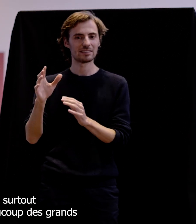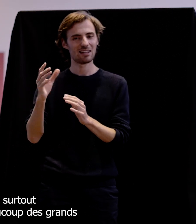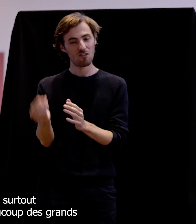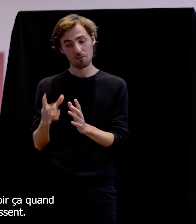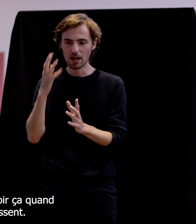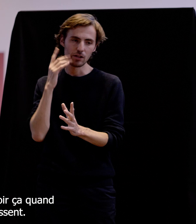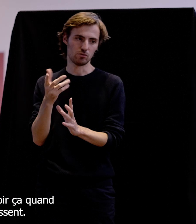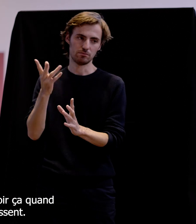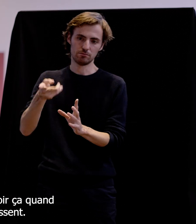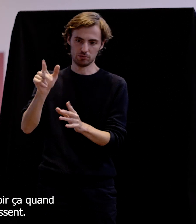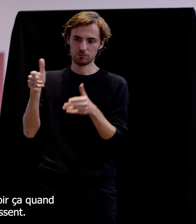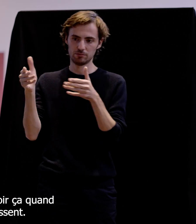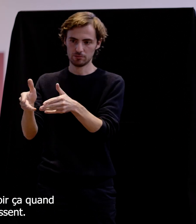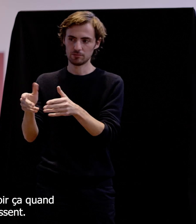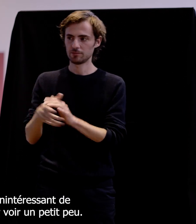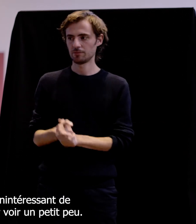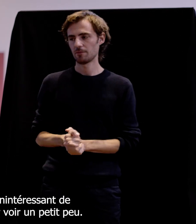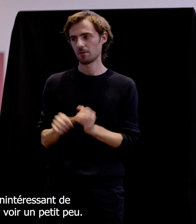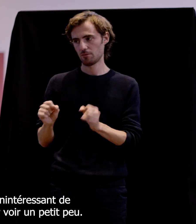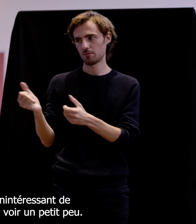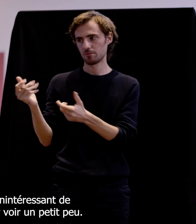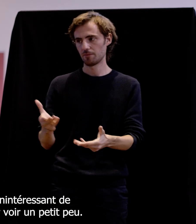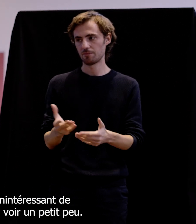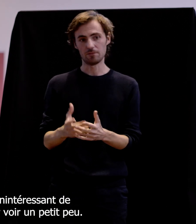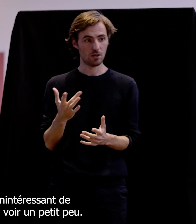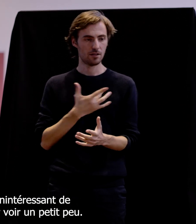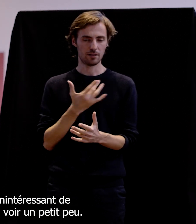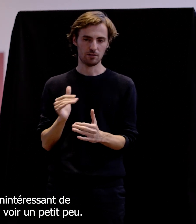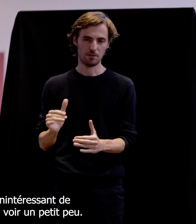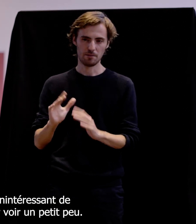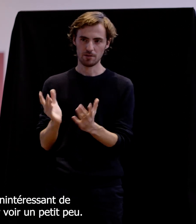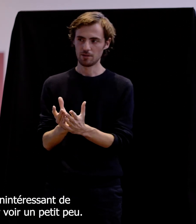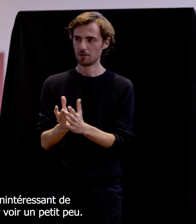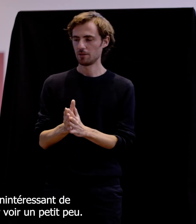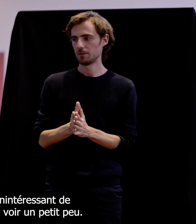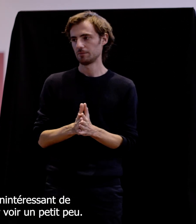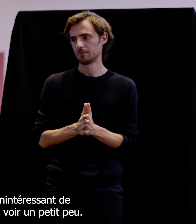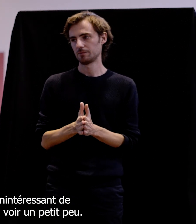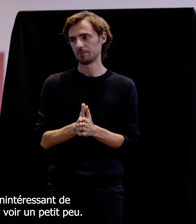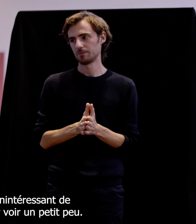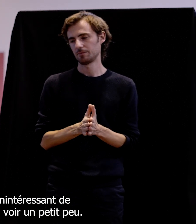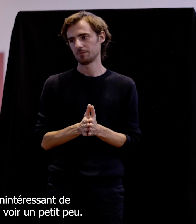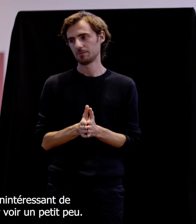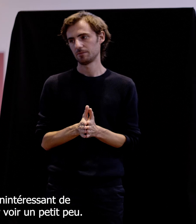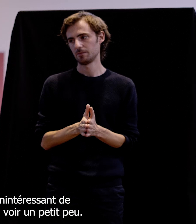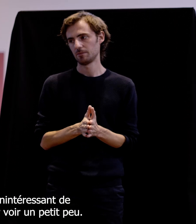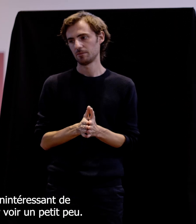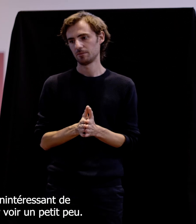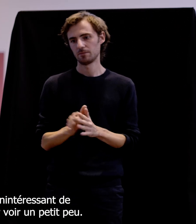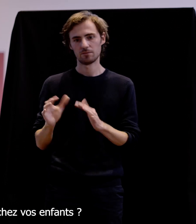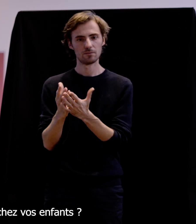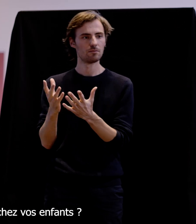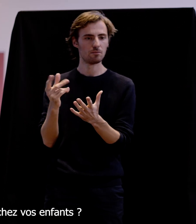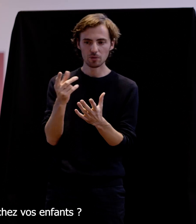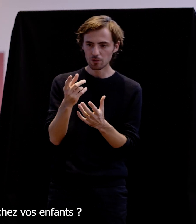que c'est beaucoup des grands qui peuvent avoir ça quand ils grandissent. Donc, c'est pas inintéressant de le savoir pour pouvoir voir un